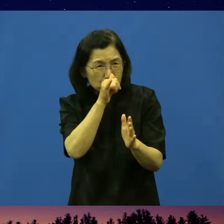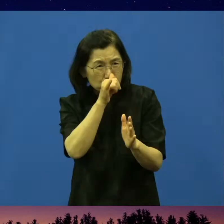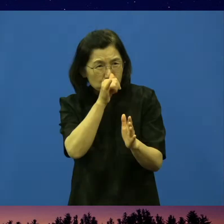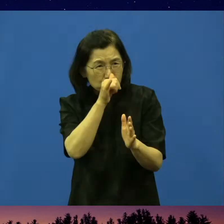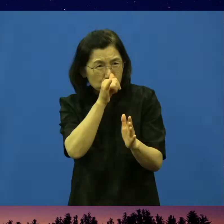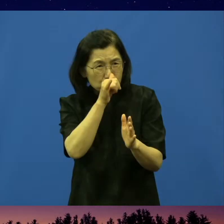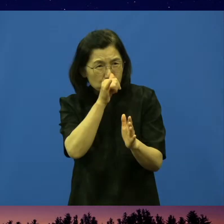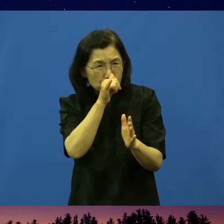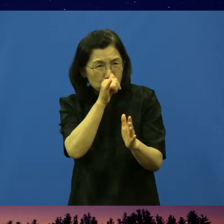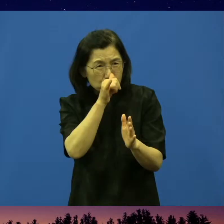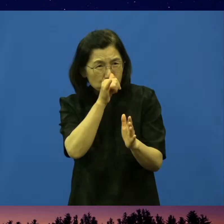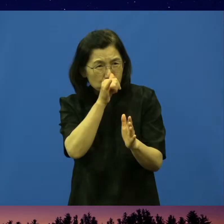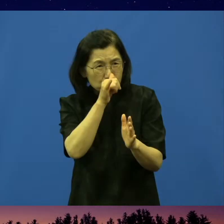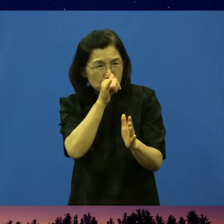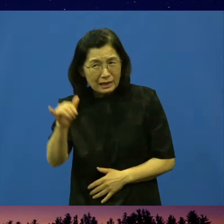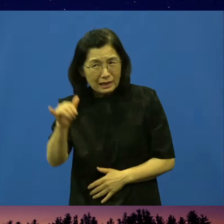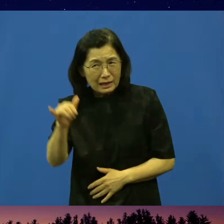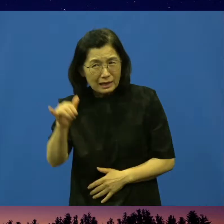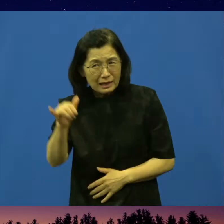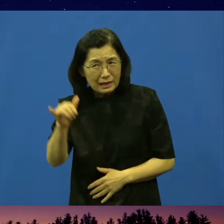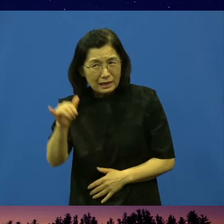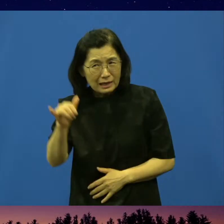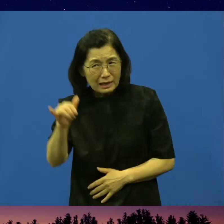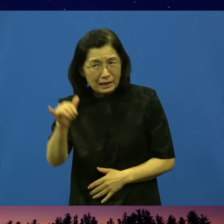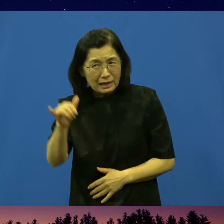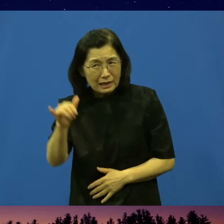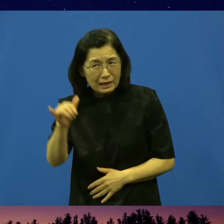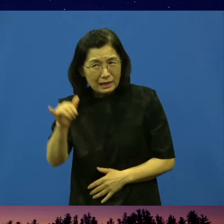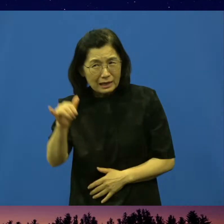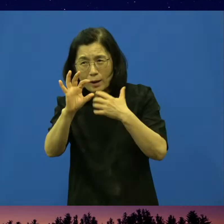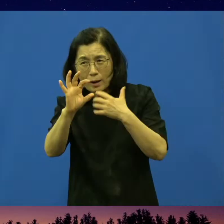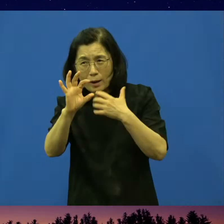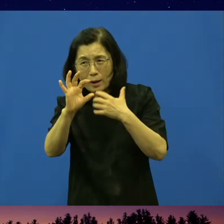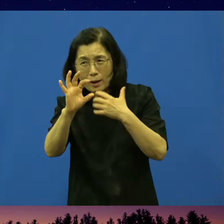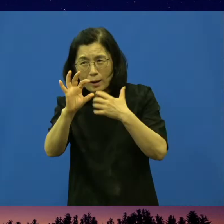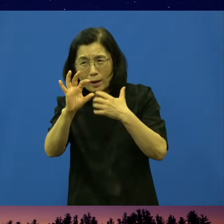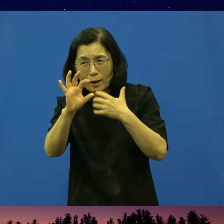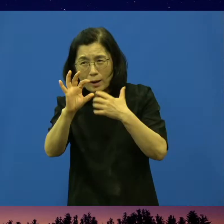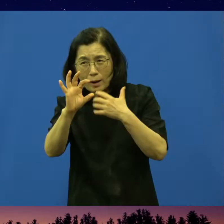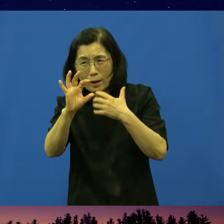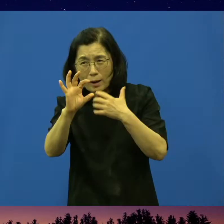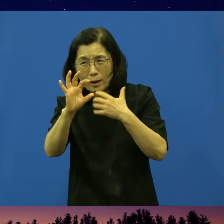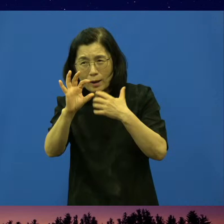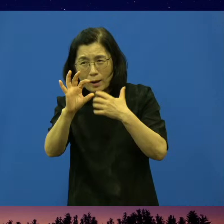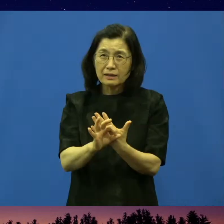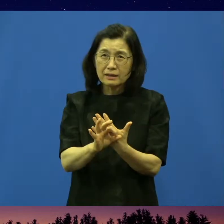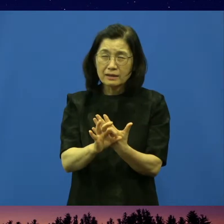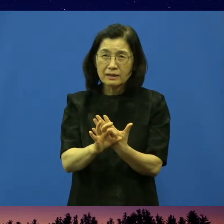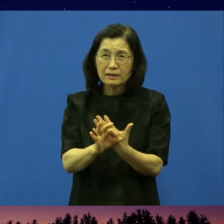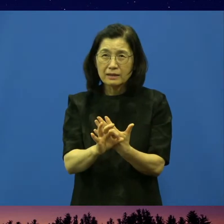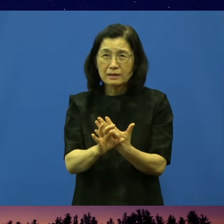그렇다면 신뢰할 수 있을까요? 그 인공지능이 만드는 세상을 우리의 기대해도 될까요?